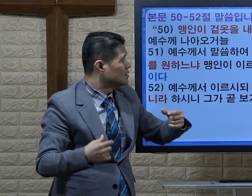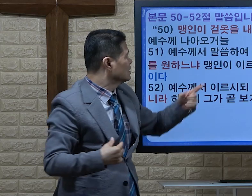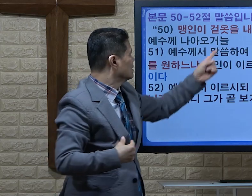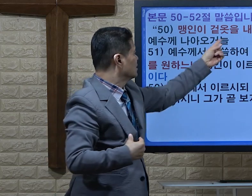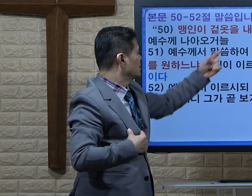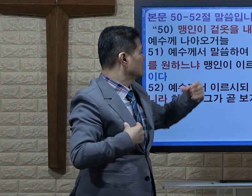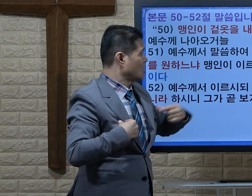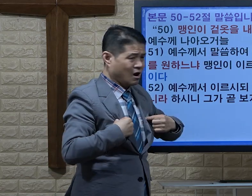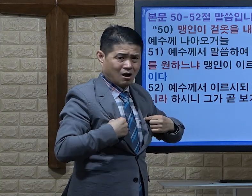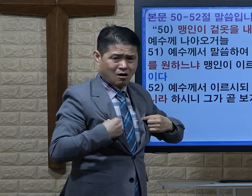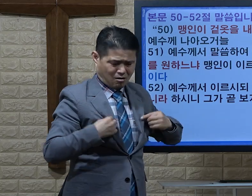겉옷을